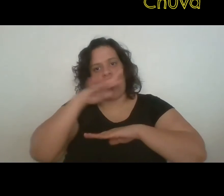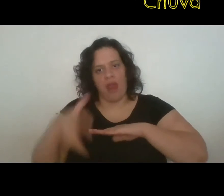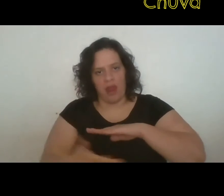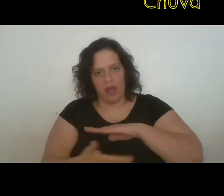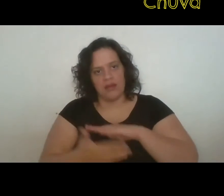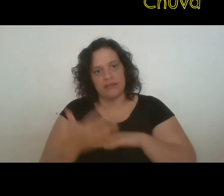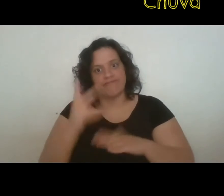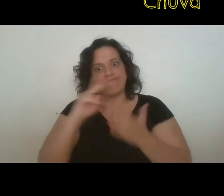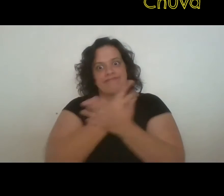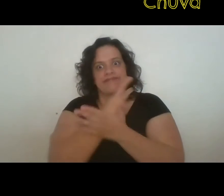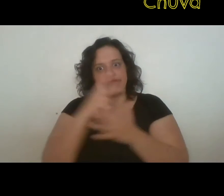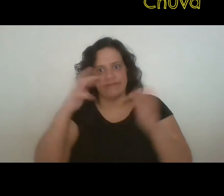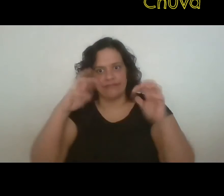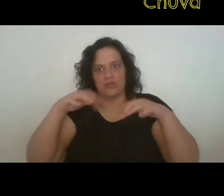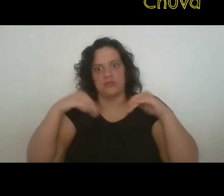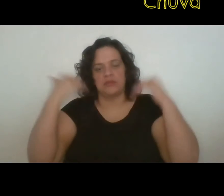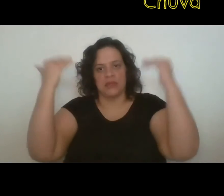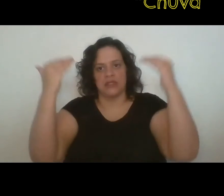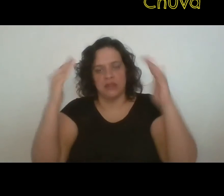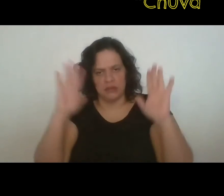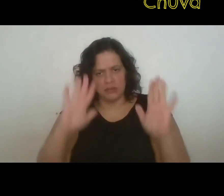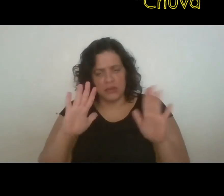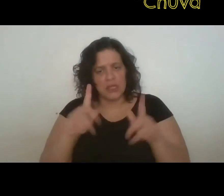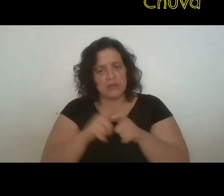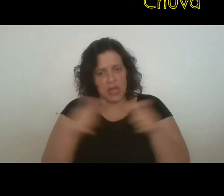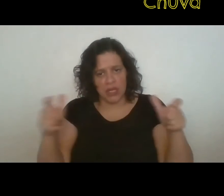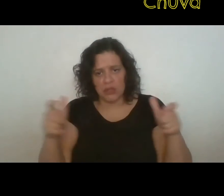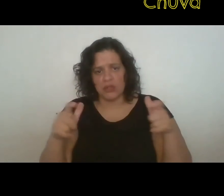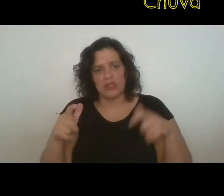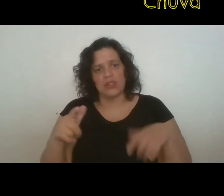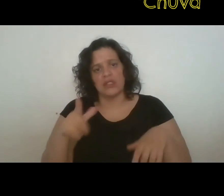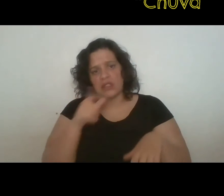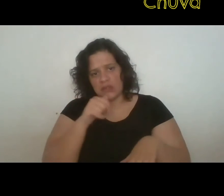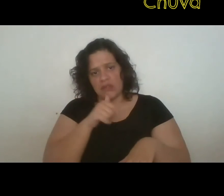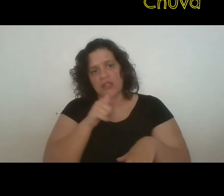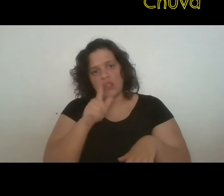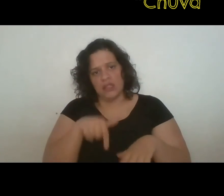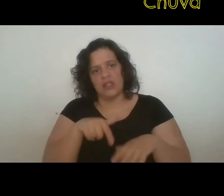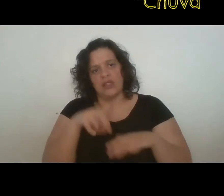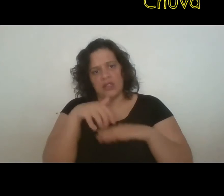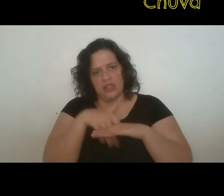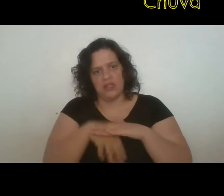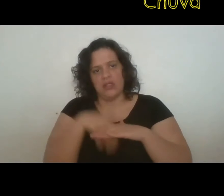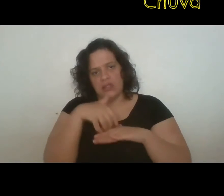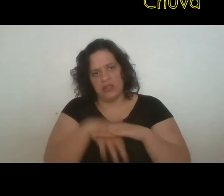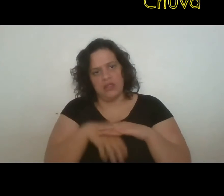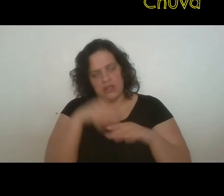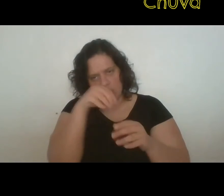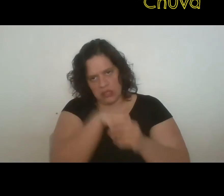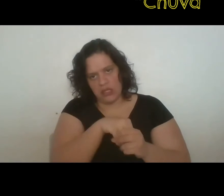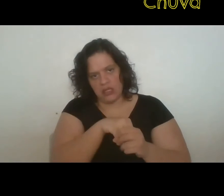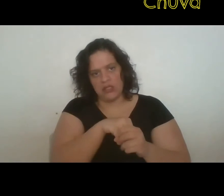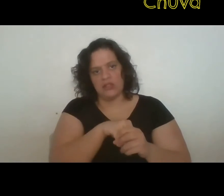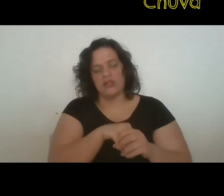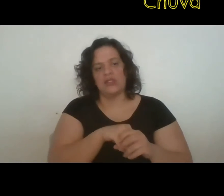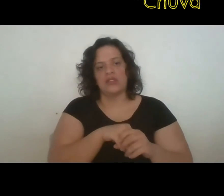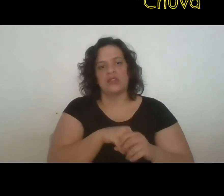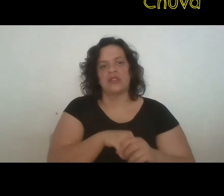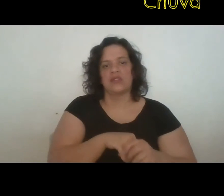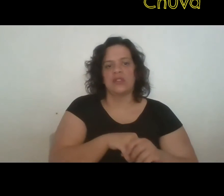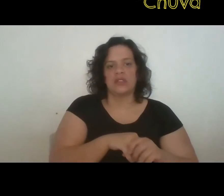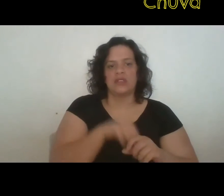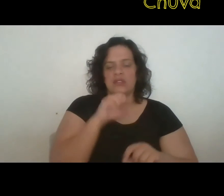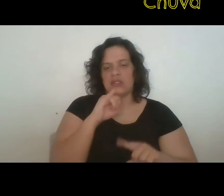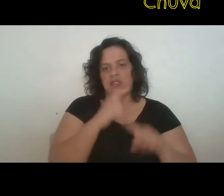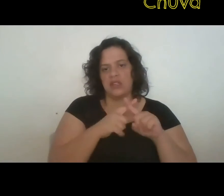extraordinárias, mas a maior parte em absoluto dessa água é retida e infiltrada lá. Então, se a gente multiplicar 250